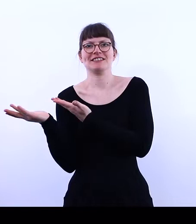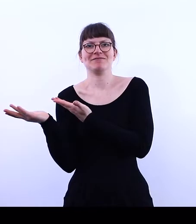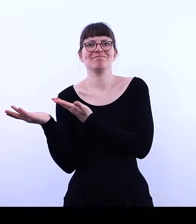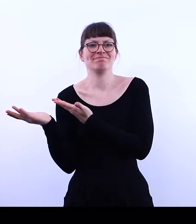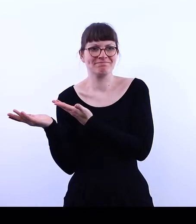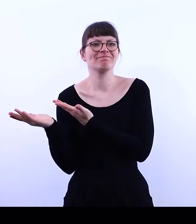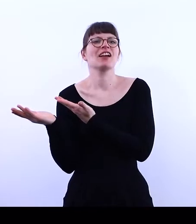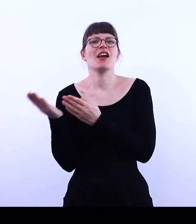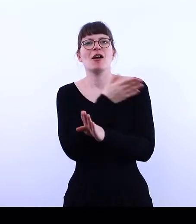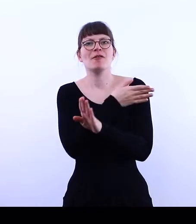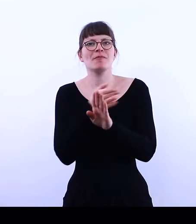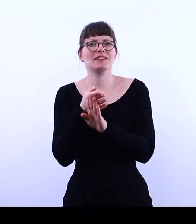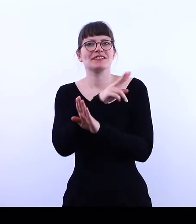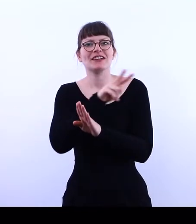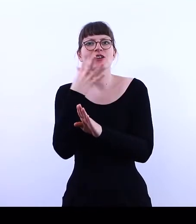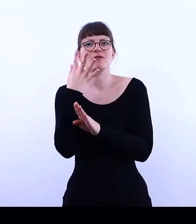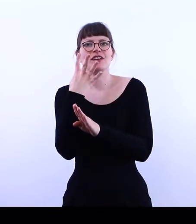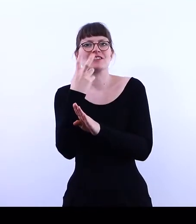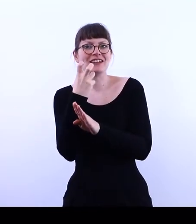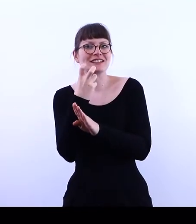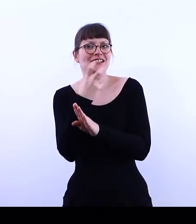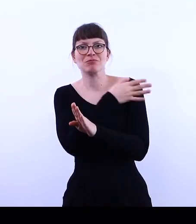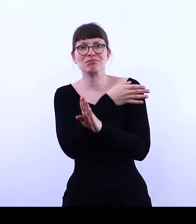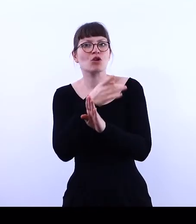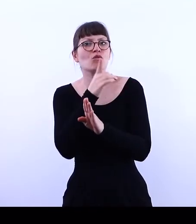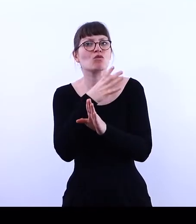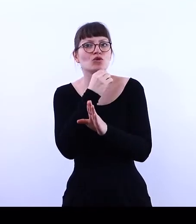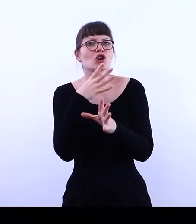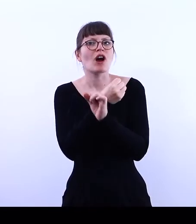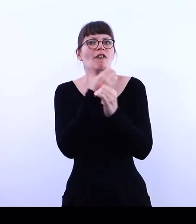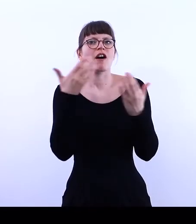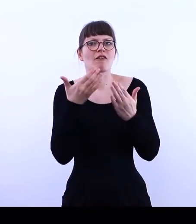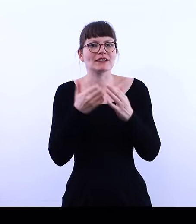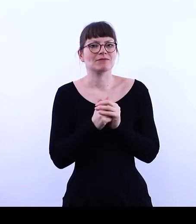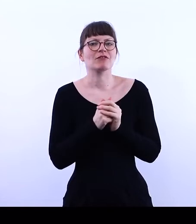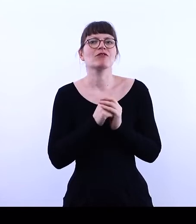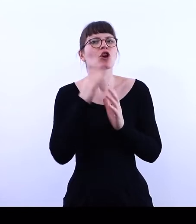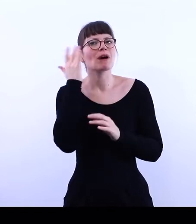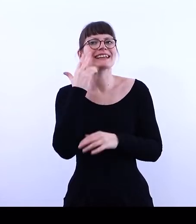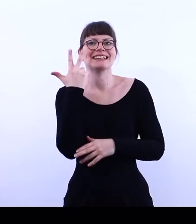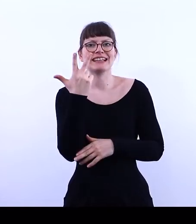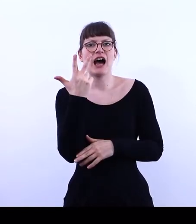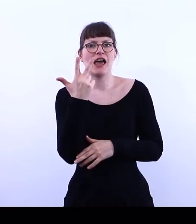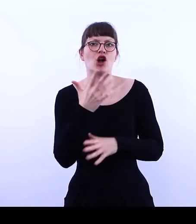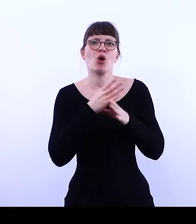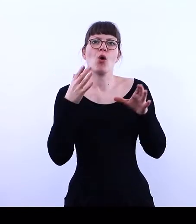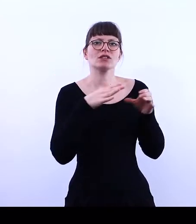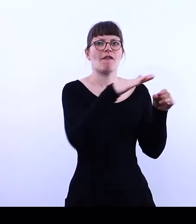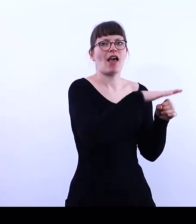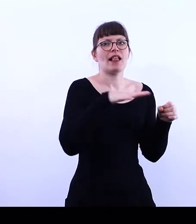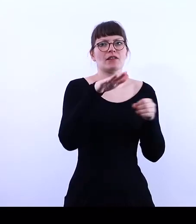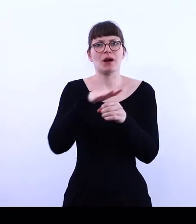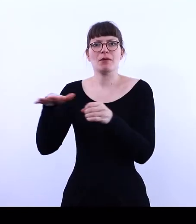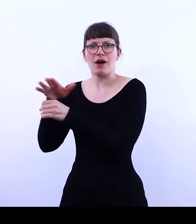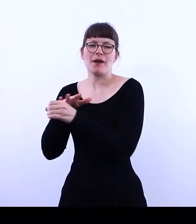wollen wir denn bis Ende 2024 sozusagen geschafft haben? Und wir haben uns überlegt, dass wir in drei großen Handlungsfeldern vorgehen wollen. Es geht